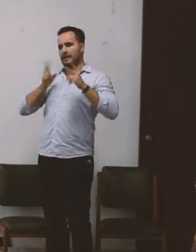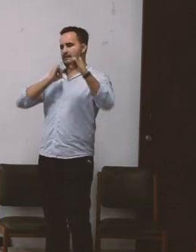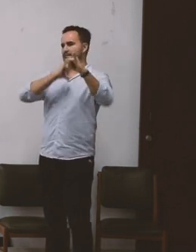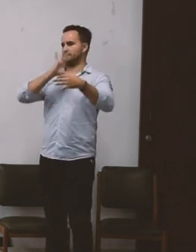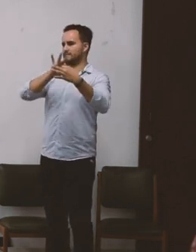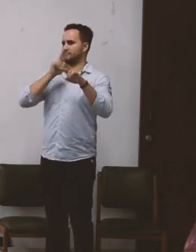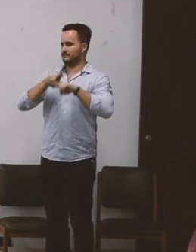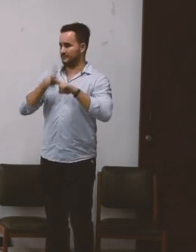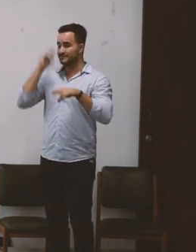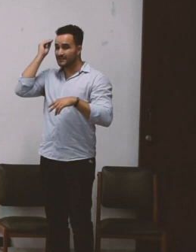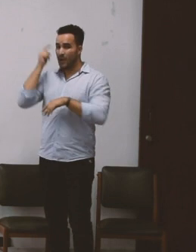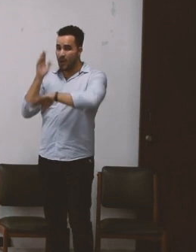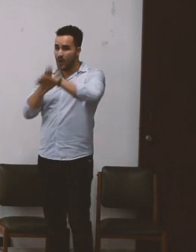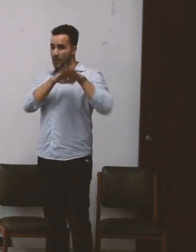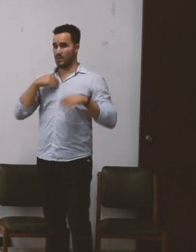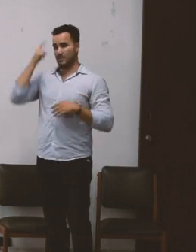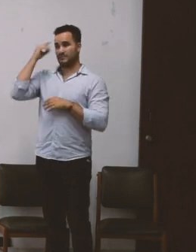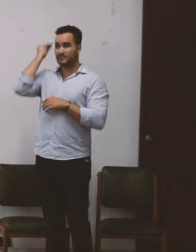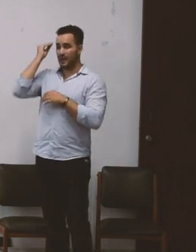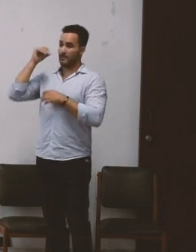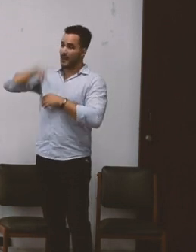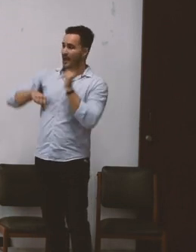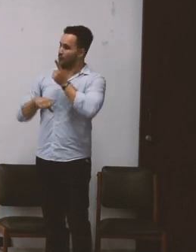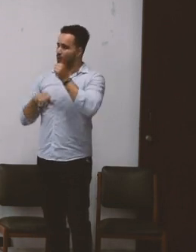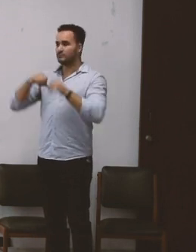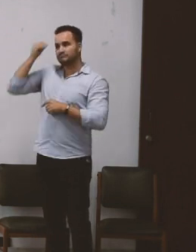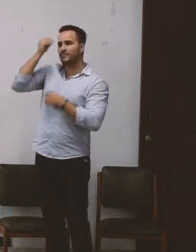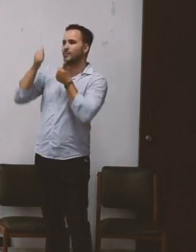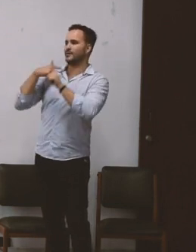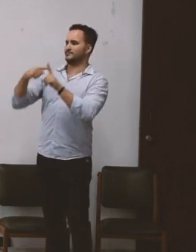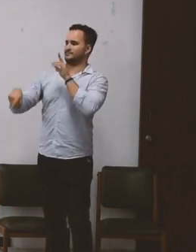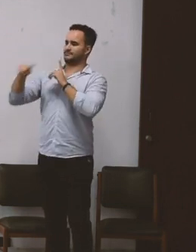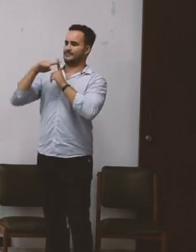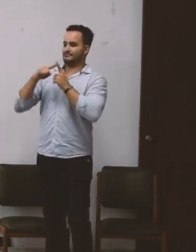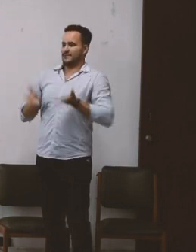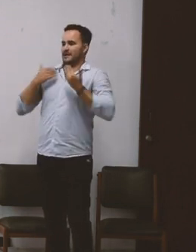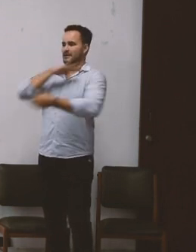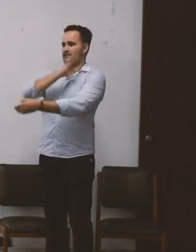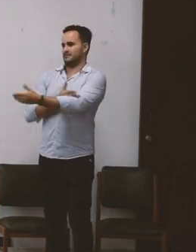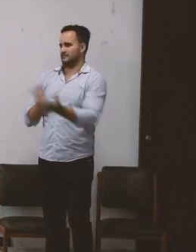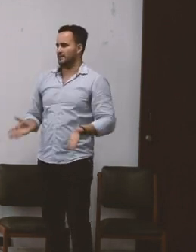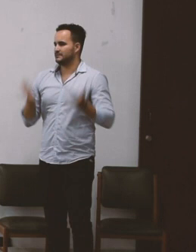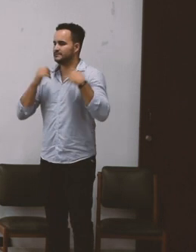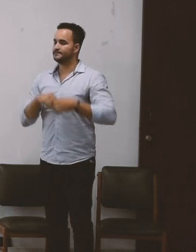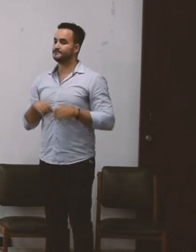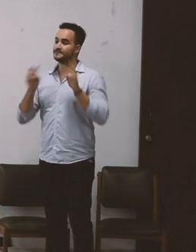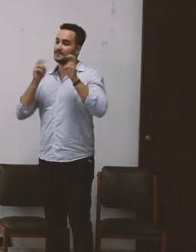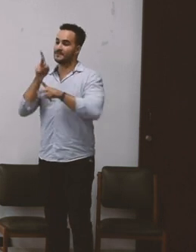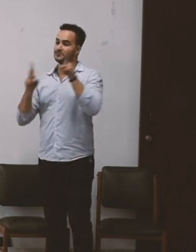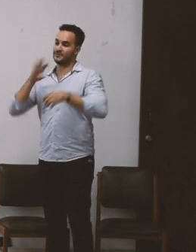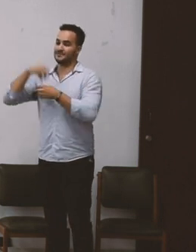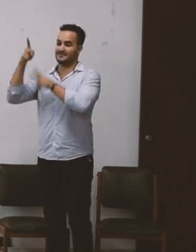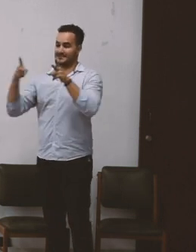la precarización no mata, nos hace más fuertes. Se tropieza con un gran problema si admitimos que la desigualdad y la exclusión de las personas